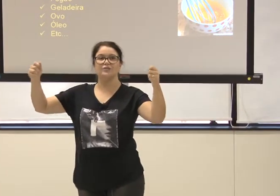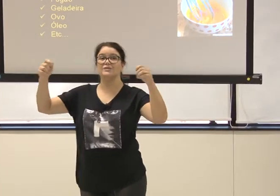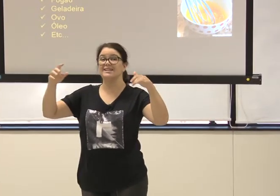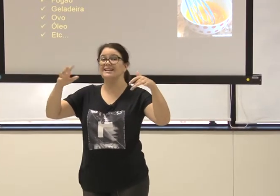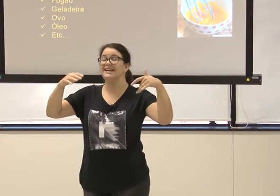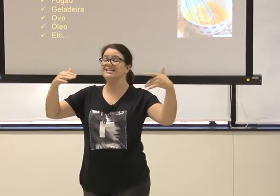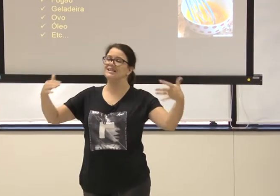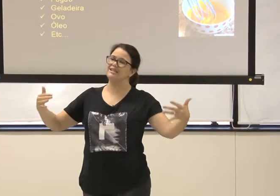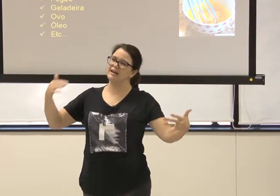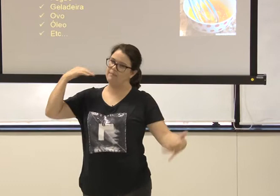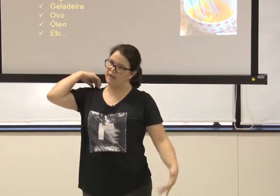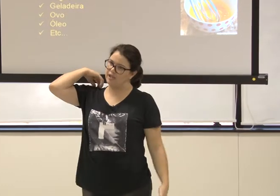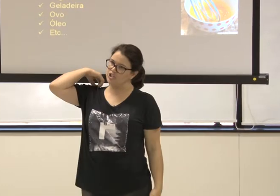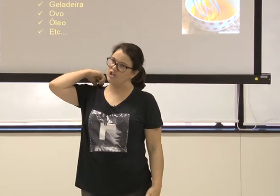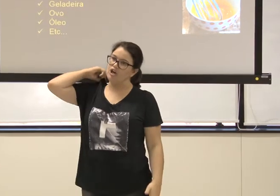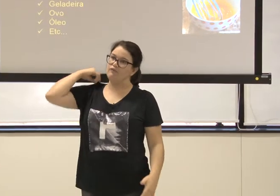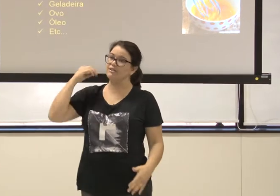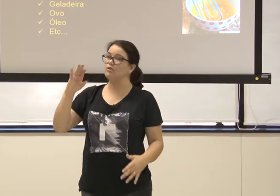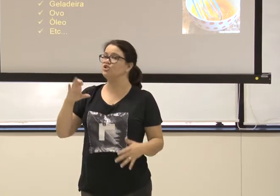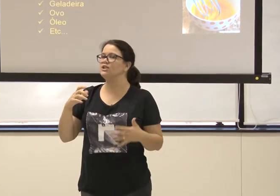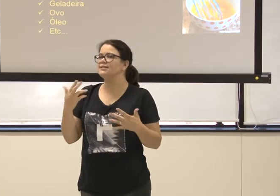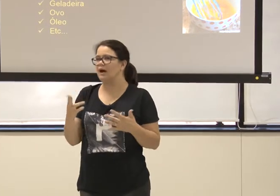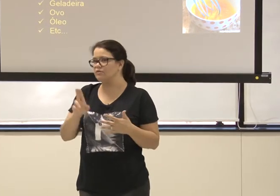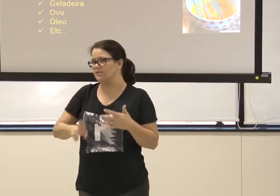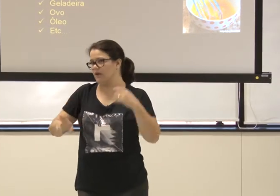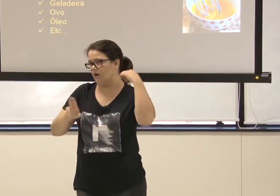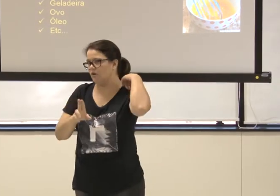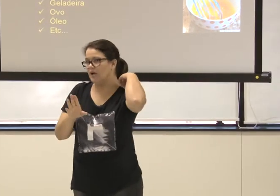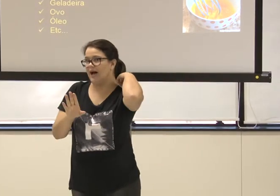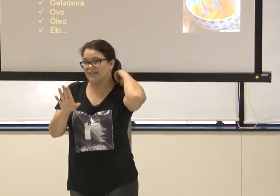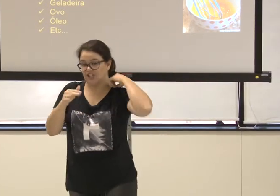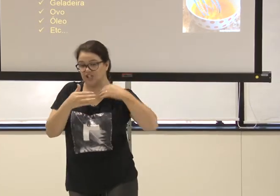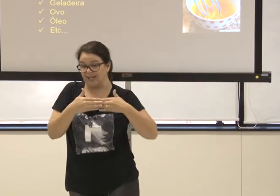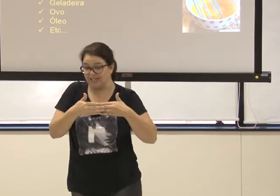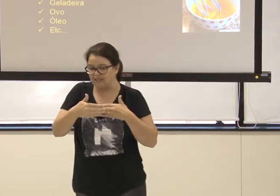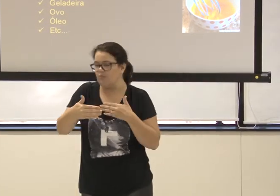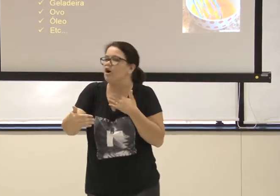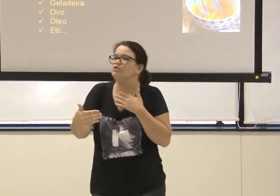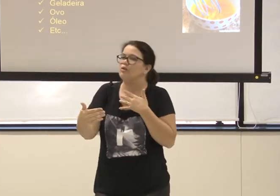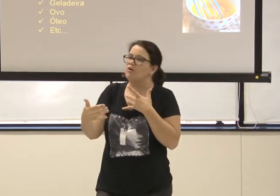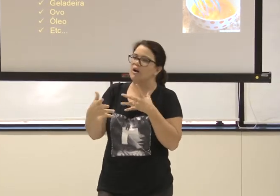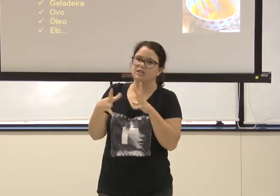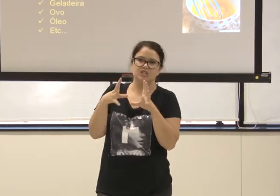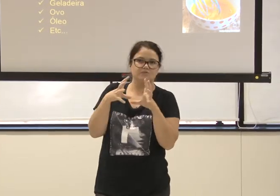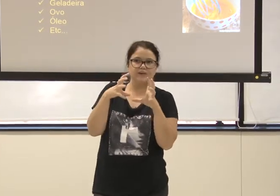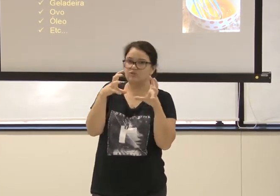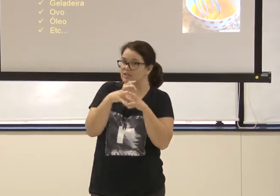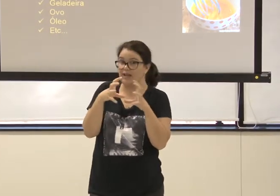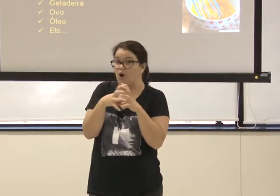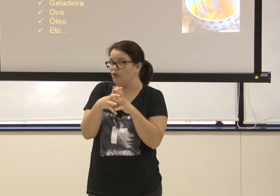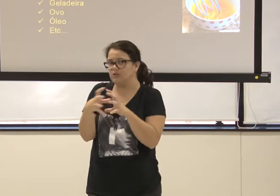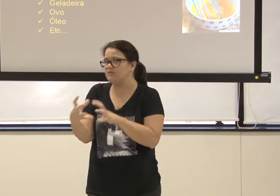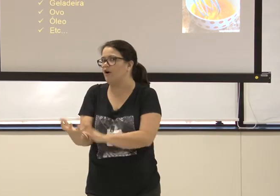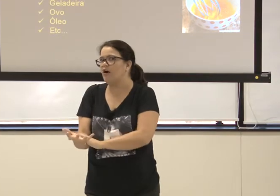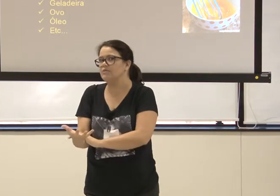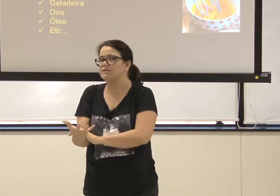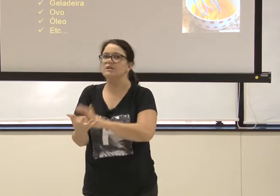sem necessariamente você utilizar o sinal. A gente, nesse módulo agora, a gente vai utilizar outras formas de